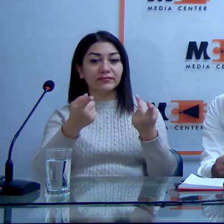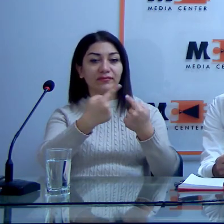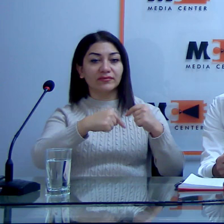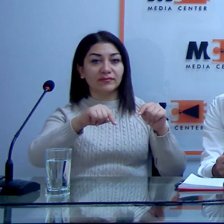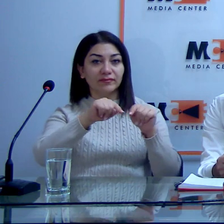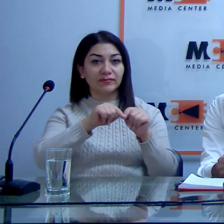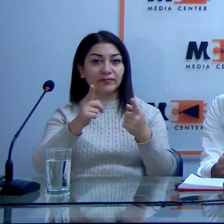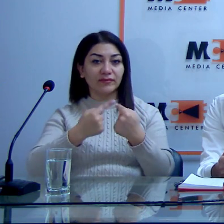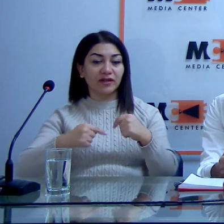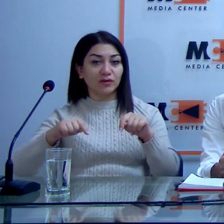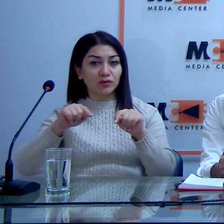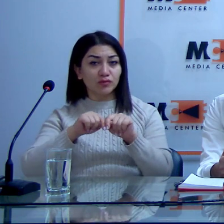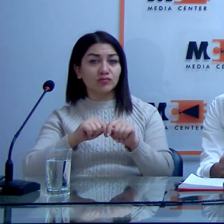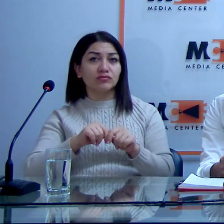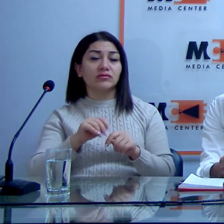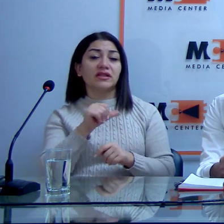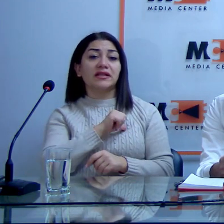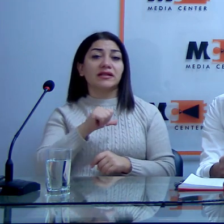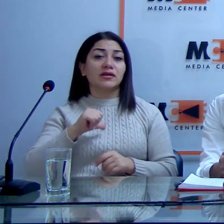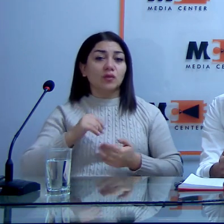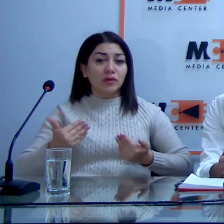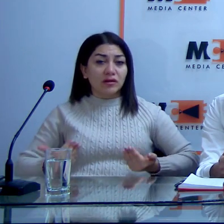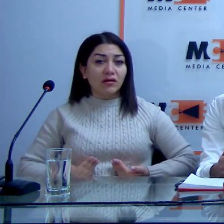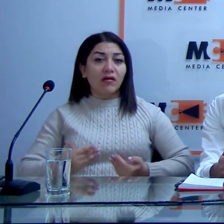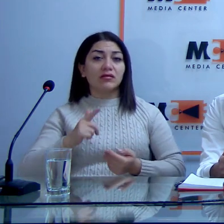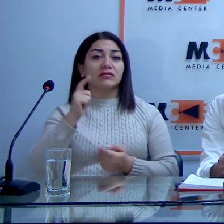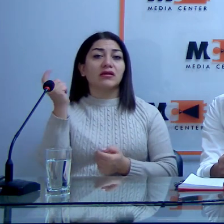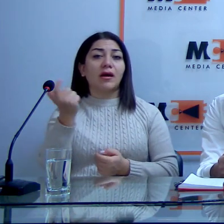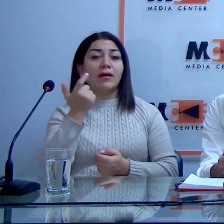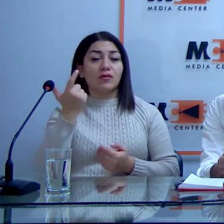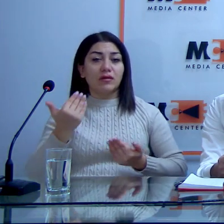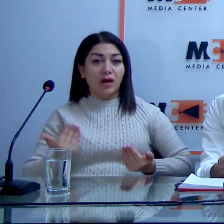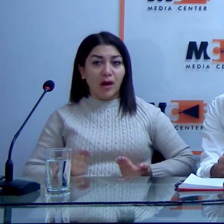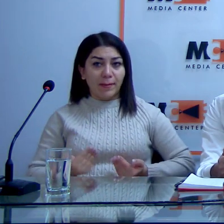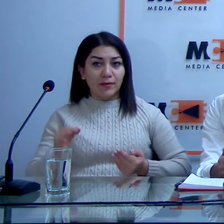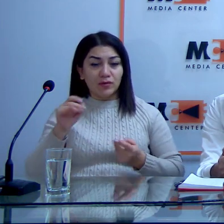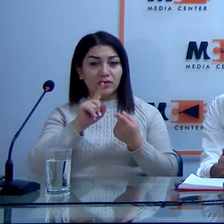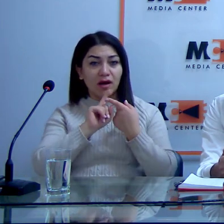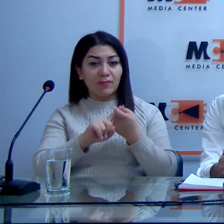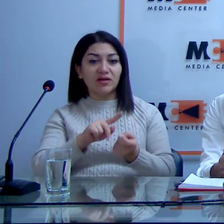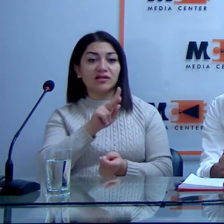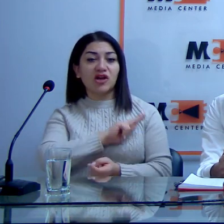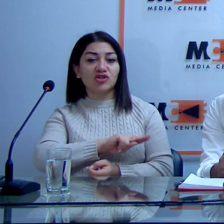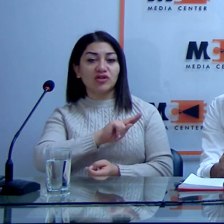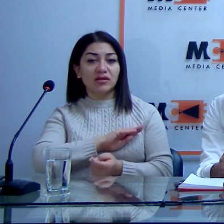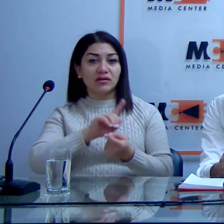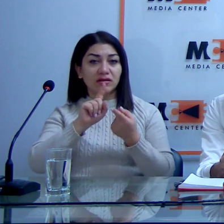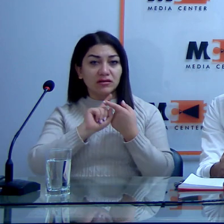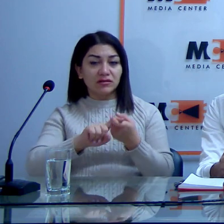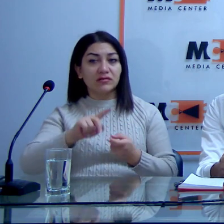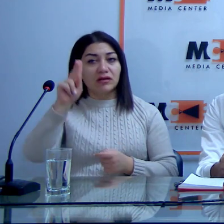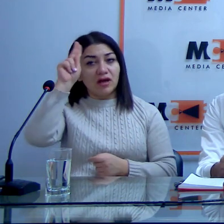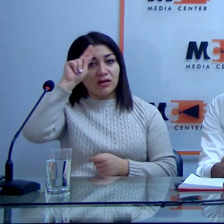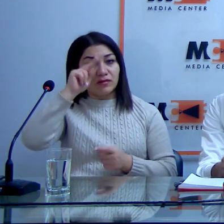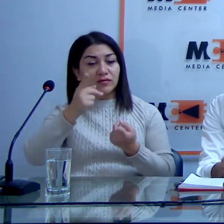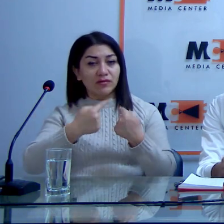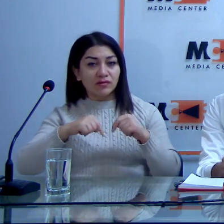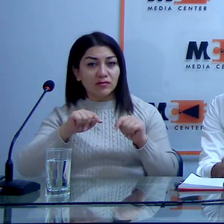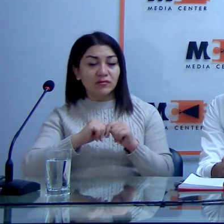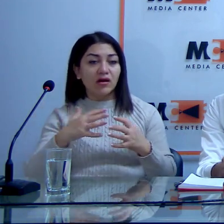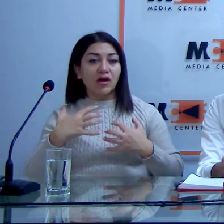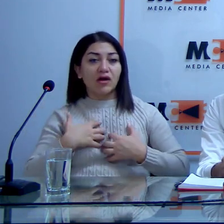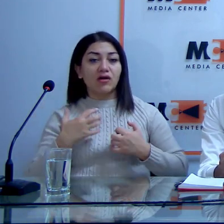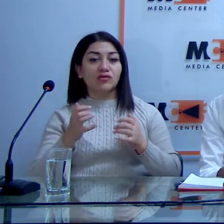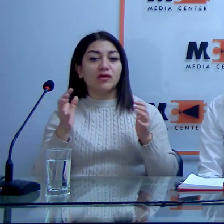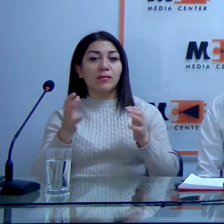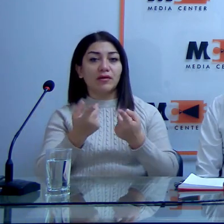տարբեր ոլորտներում, ինքնուրույն կյանքի, անկախ կյանքի ոլորտում, զբաղվածության ոլորտում, կրթության ոլորտում,